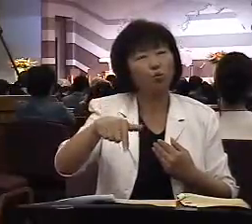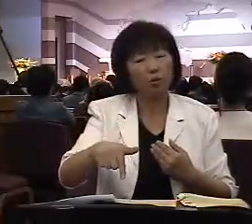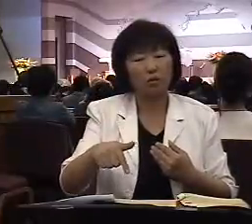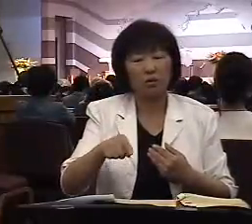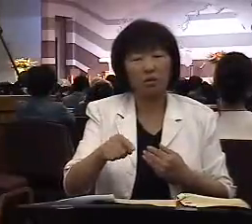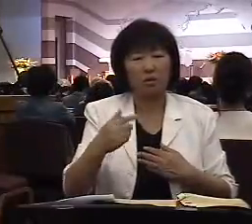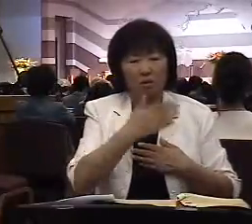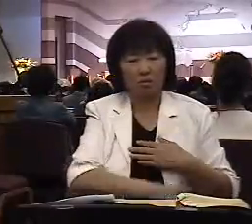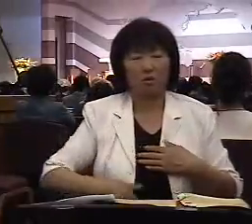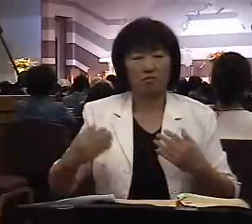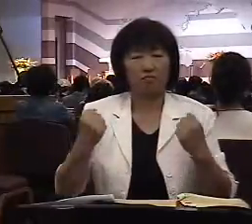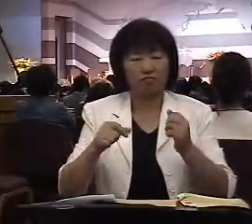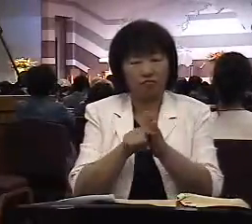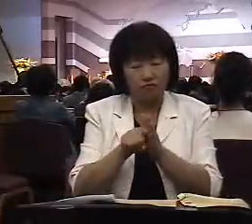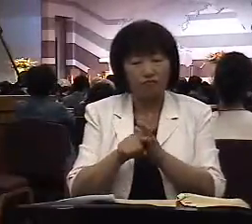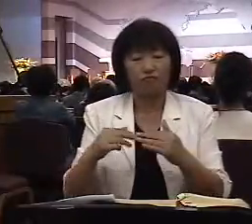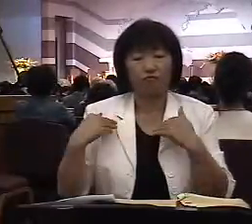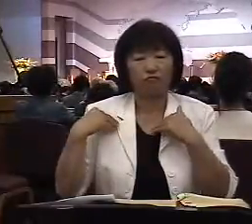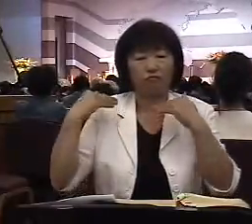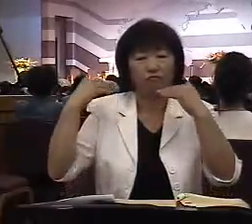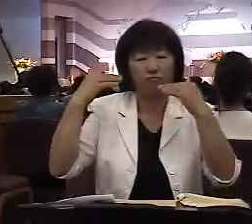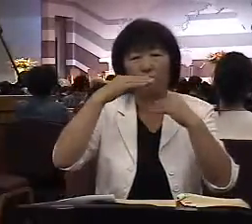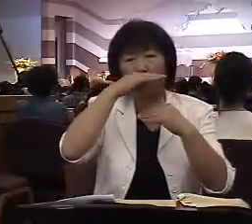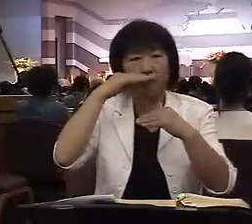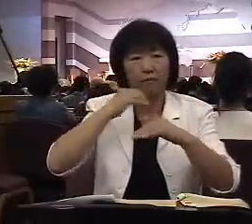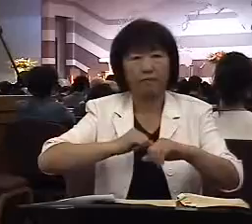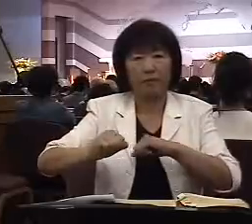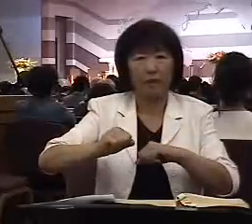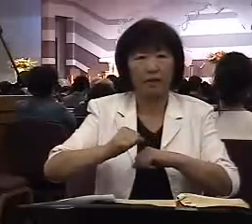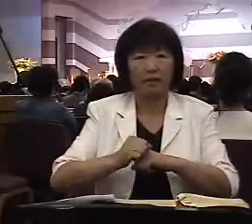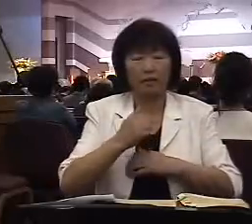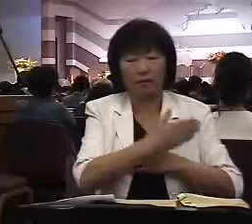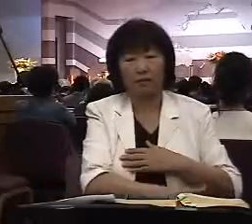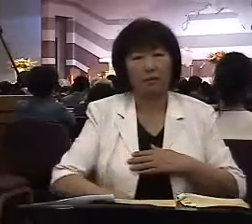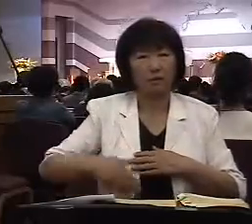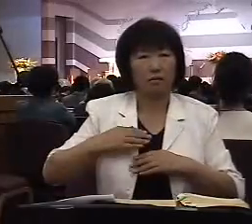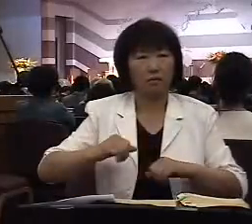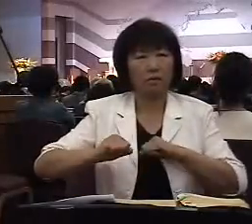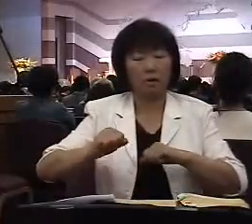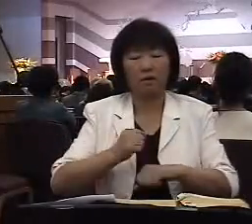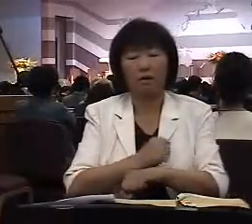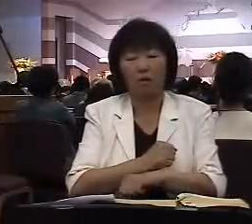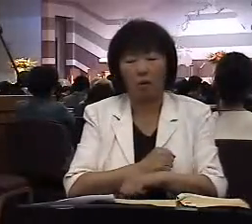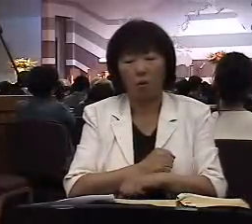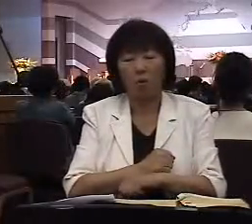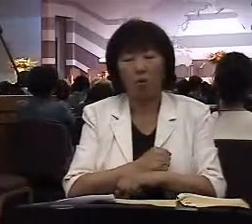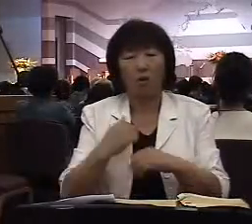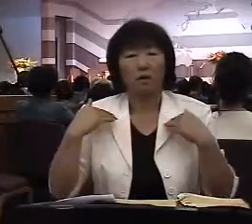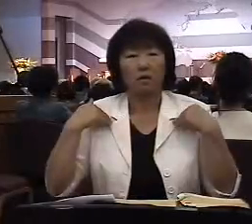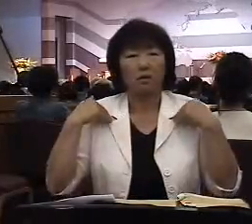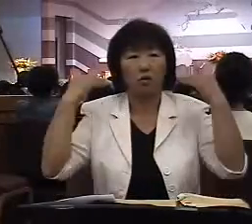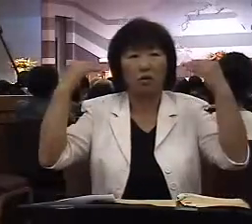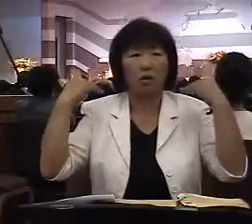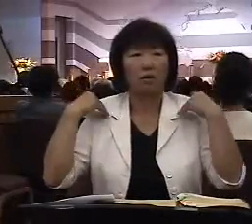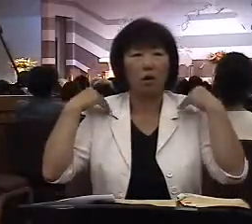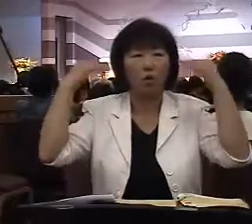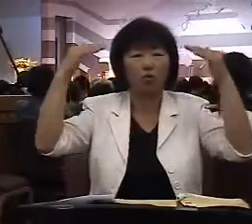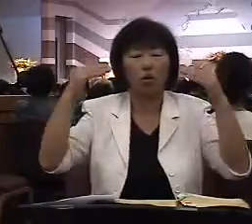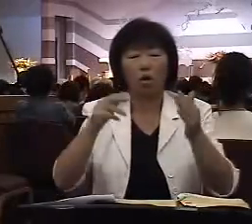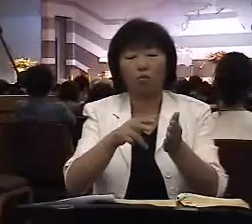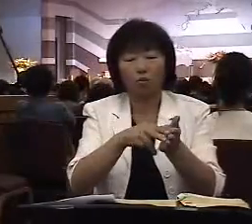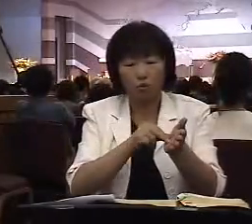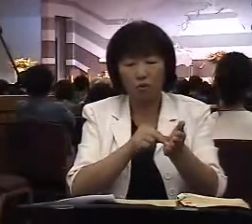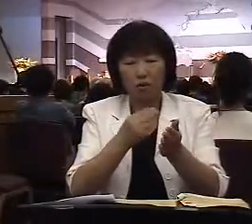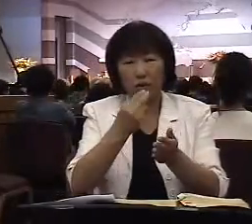제대로 역할을 하고 있는가? 기능을 발휘하고 있는가? 건강한가? 이 성장과 성숙의 문제,